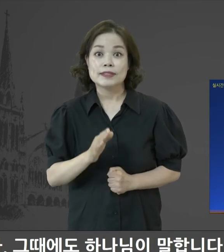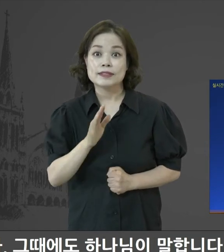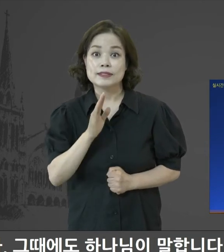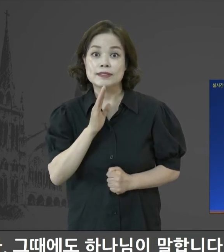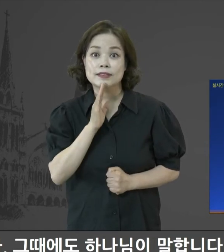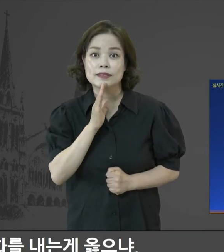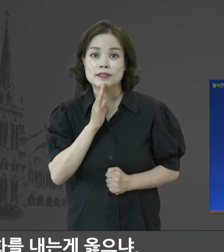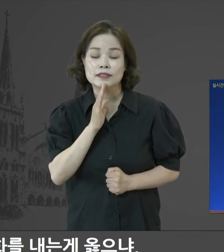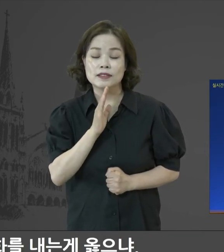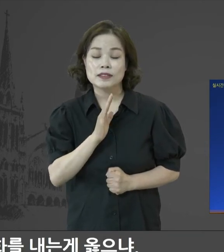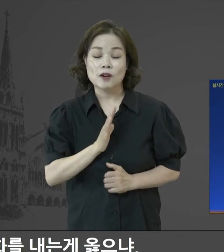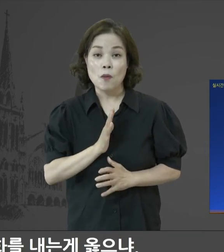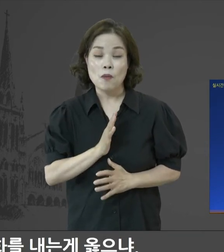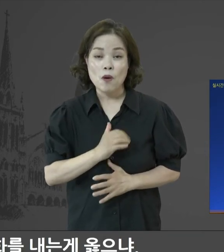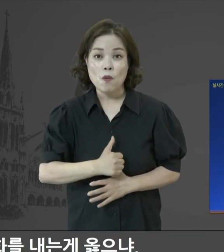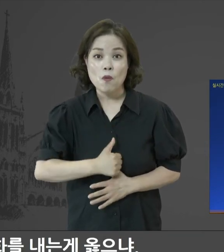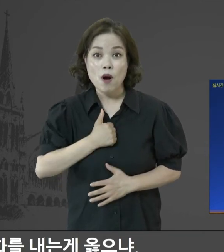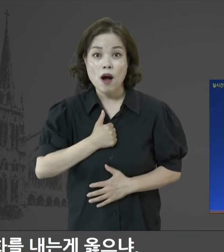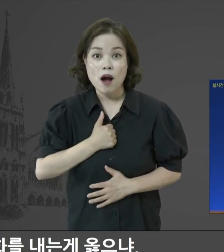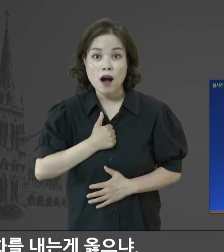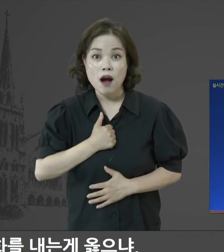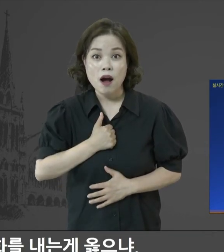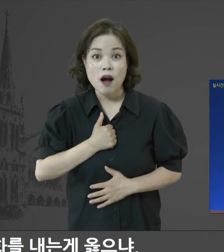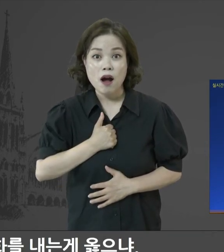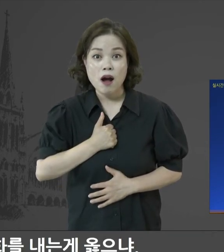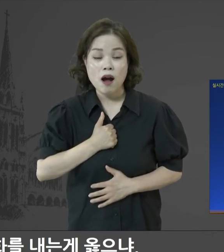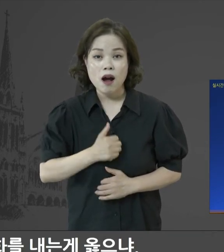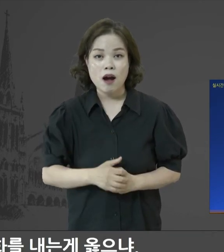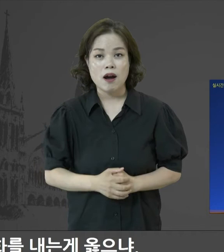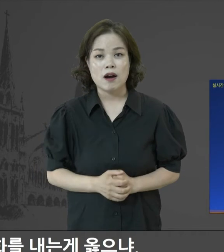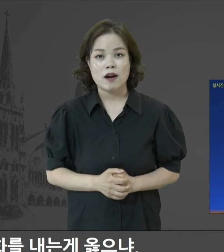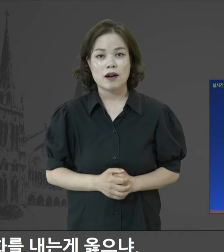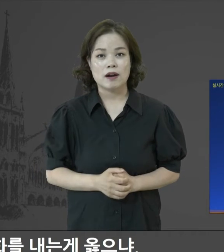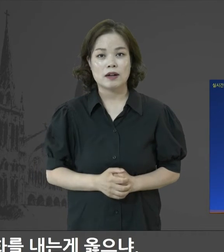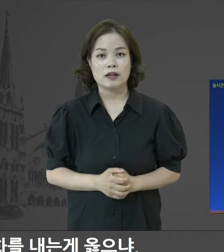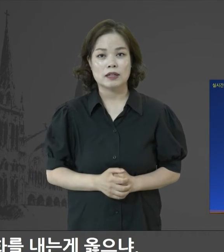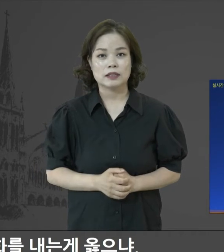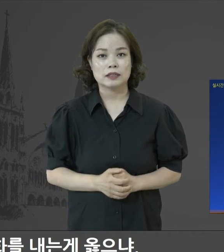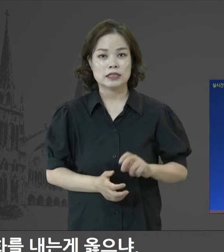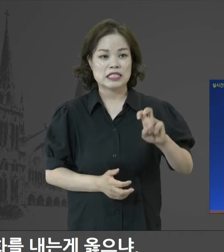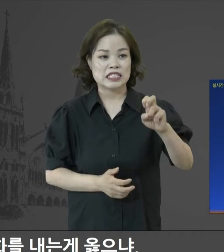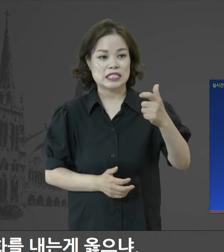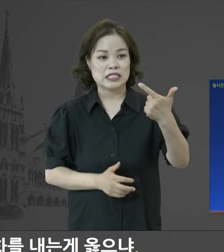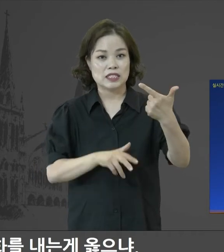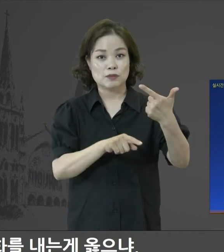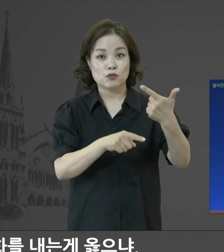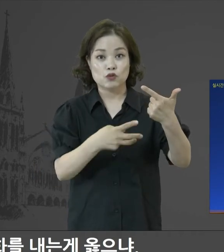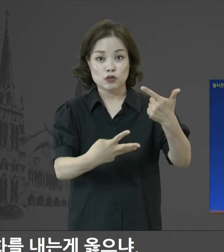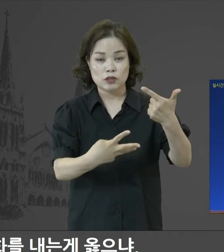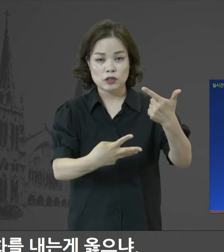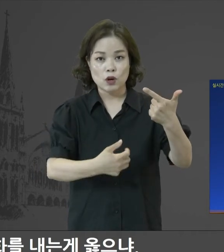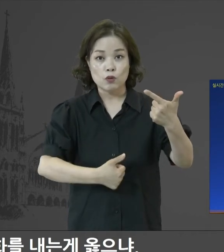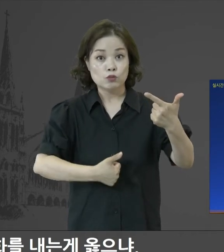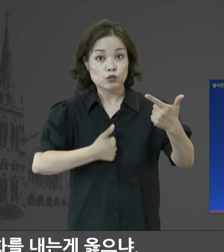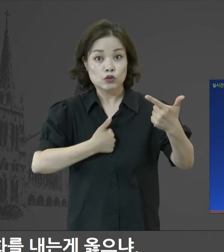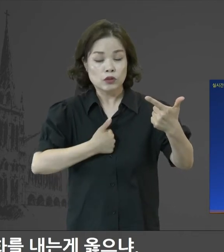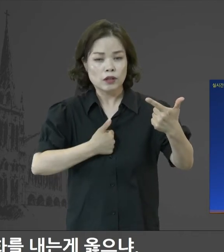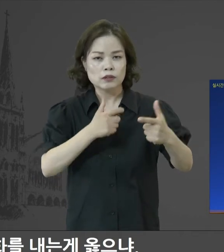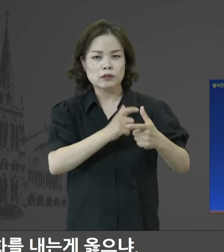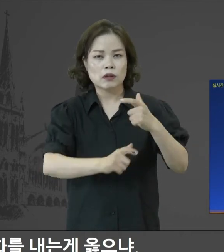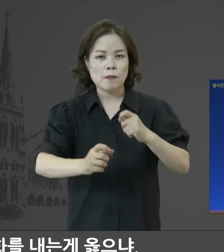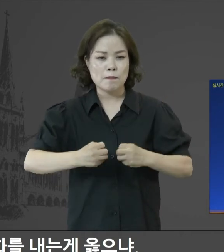진짜 겁나는 화가 있습니다. 이것은요, 이 26절에 분을 내어도가 아니에요. 이거보다